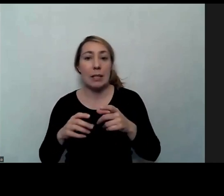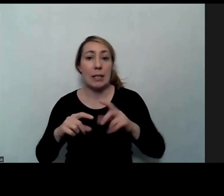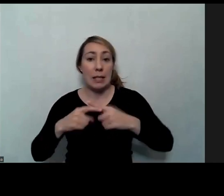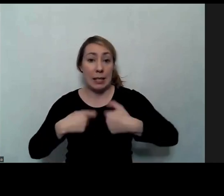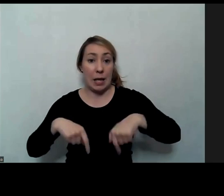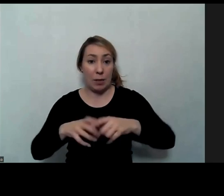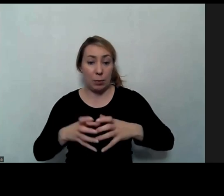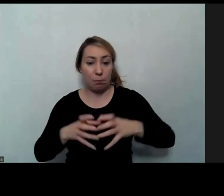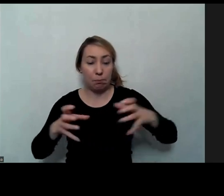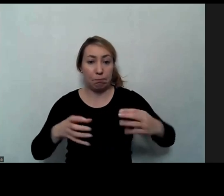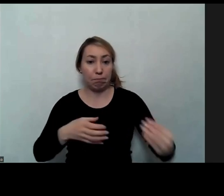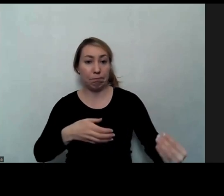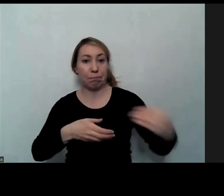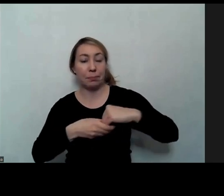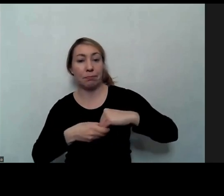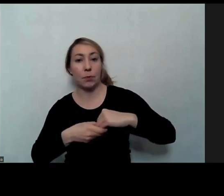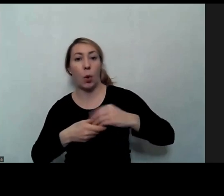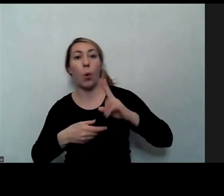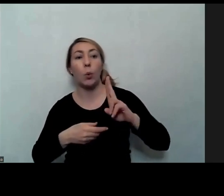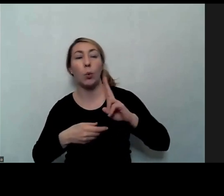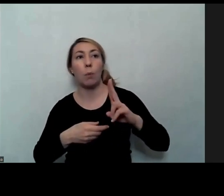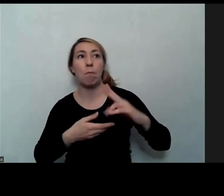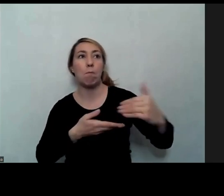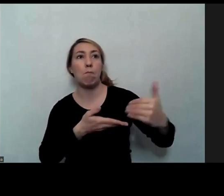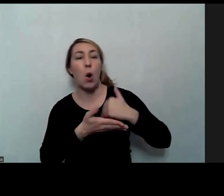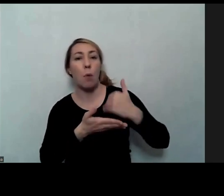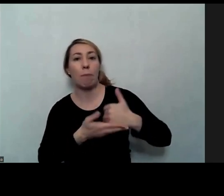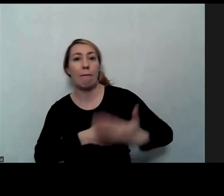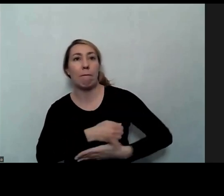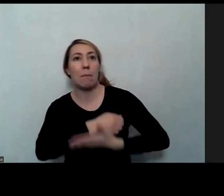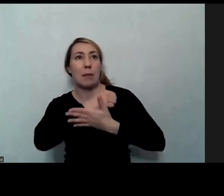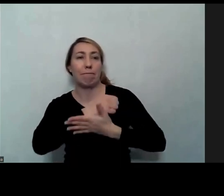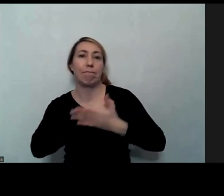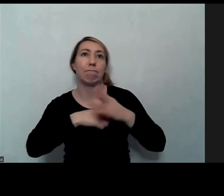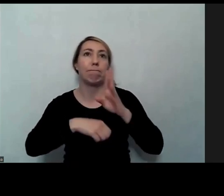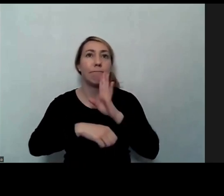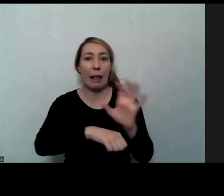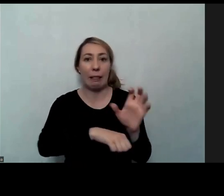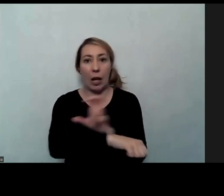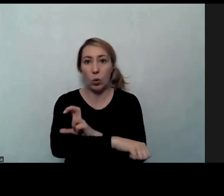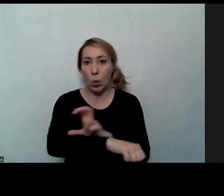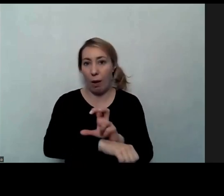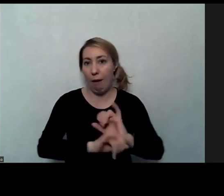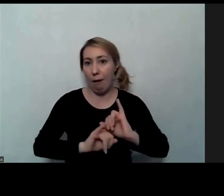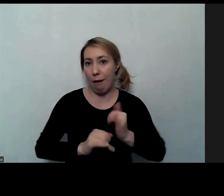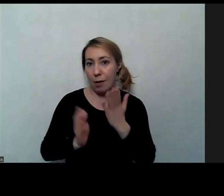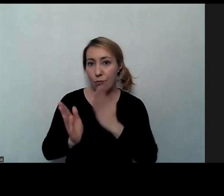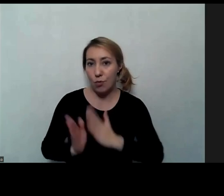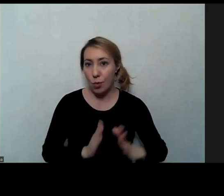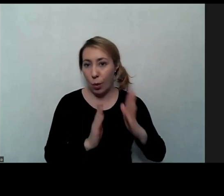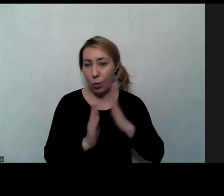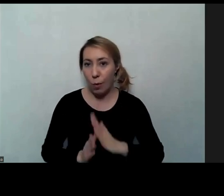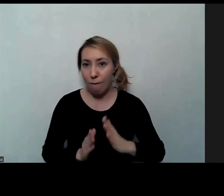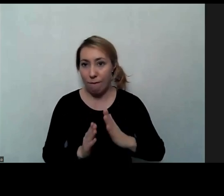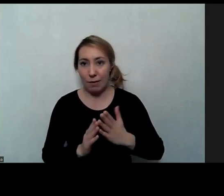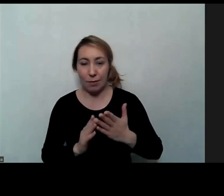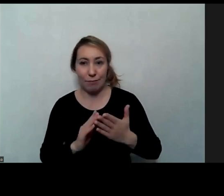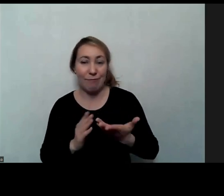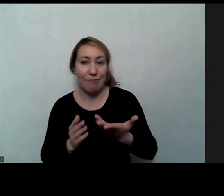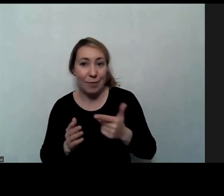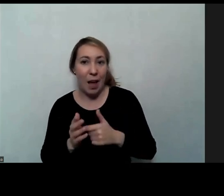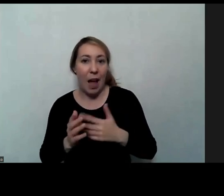rozbudować o takie osoby, które pomogłyby, wsparłyby nas technologicznie, jak przygotować narzędzia, które